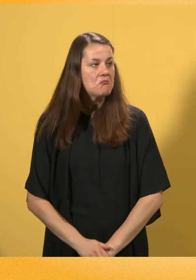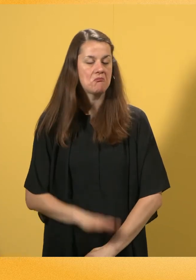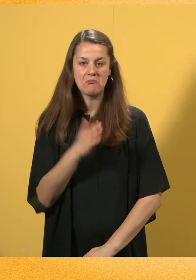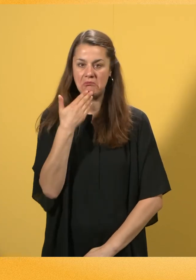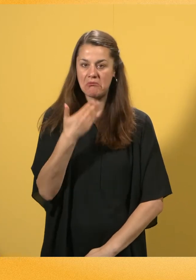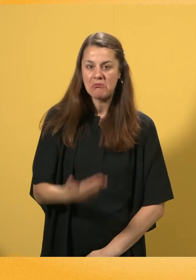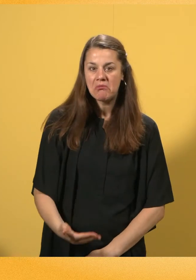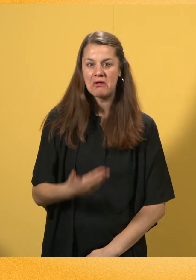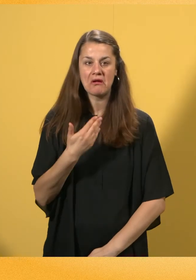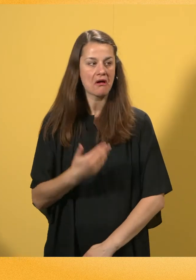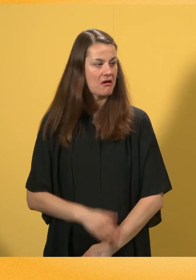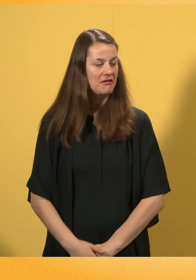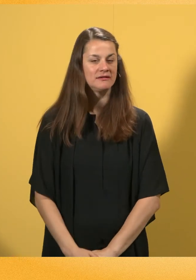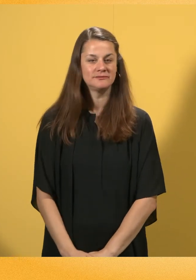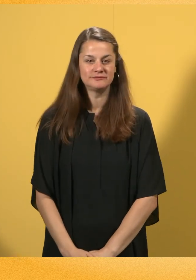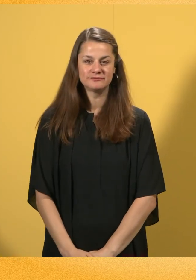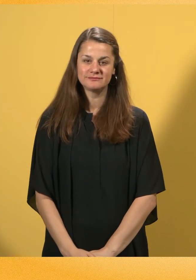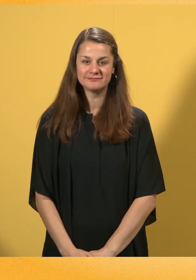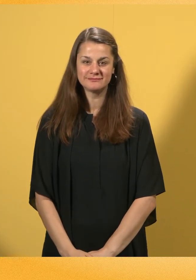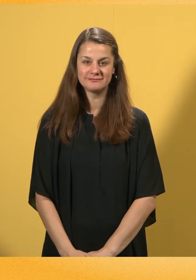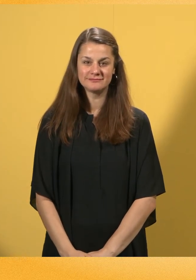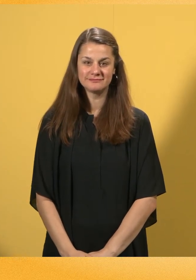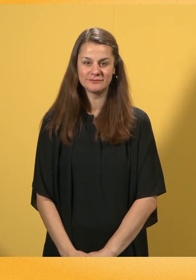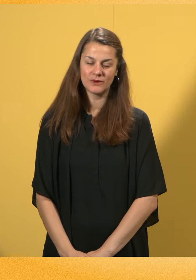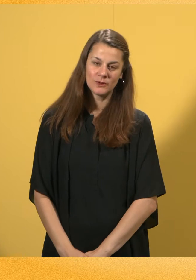Und da sind Sie auch mit beteiligt mit Ihren